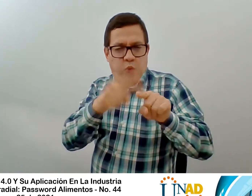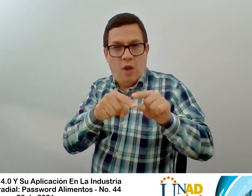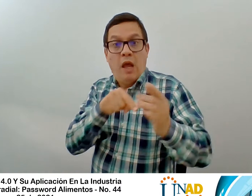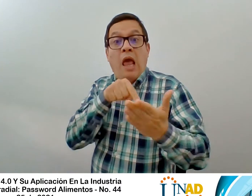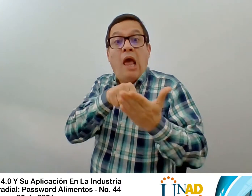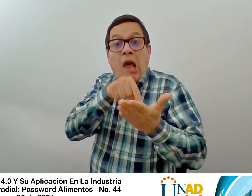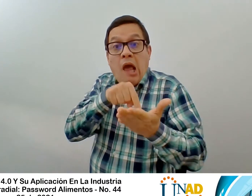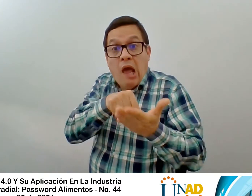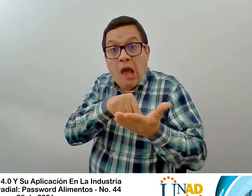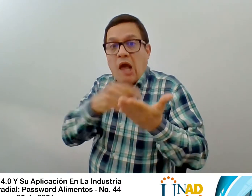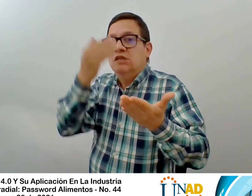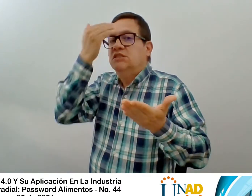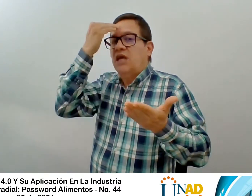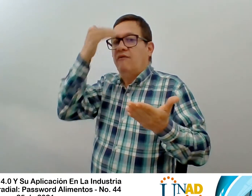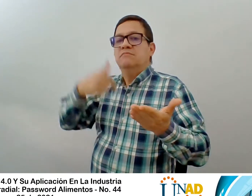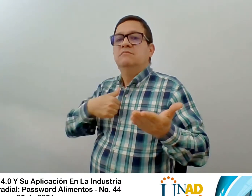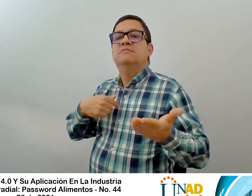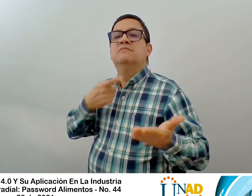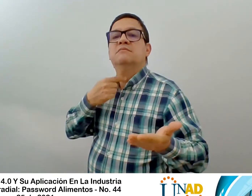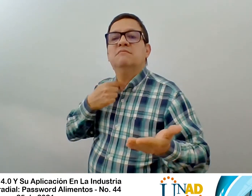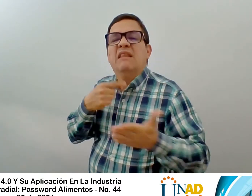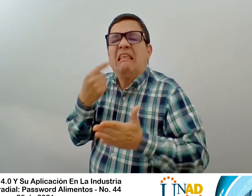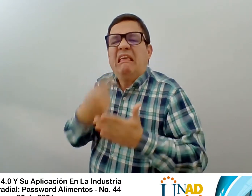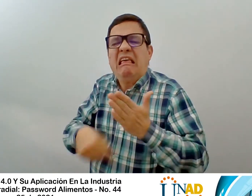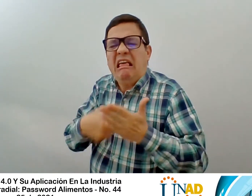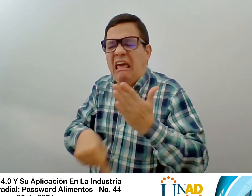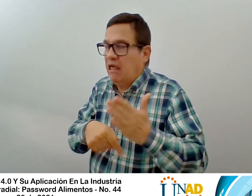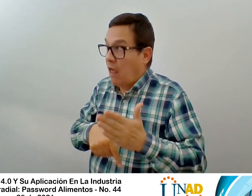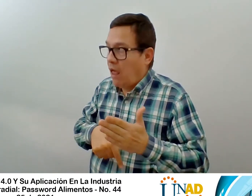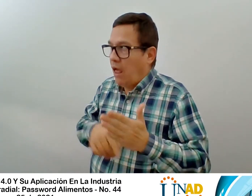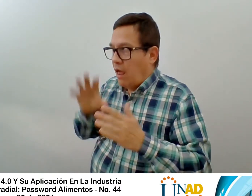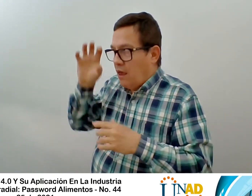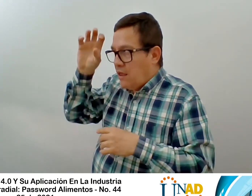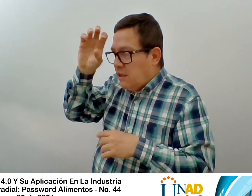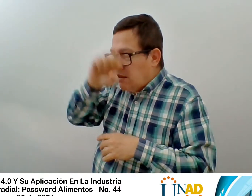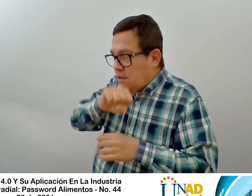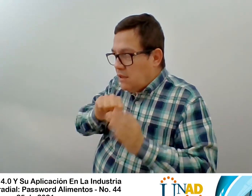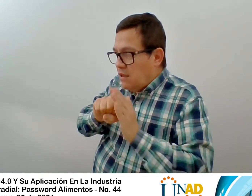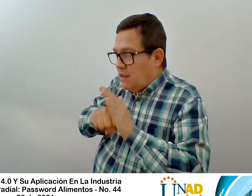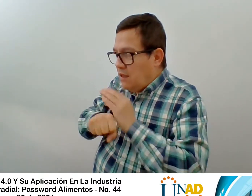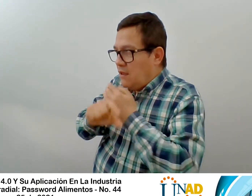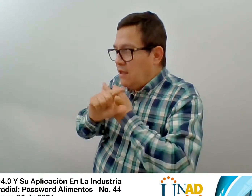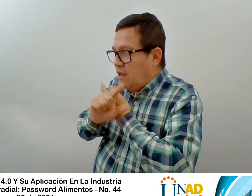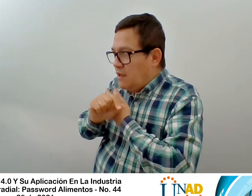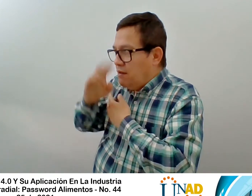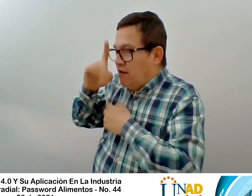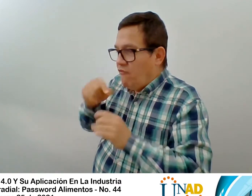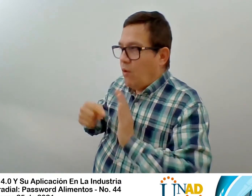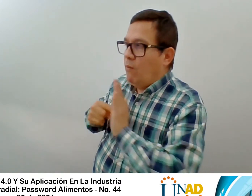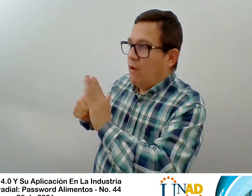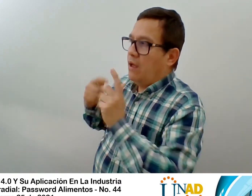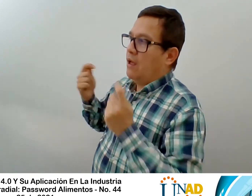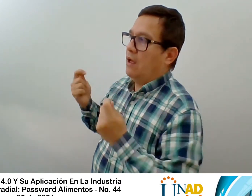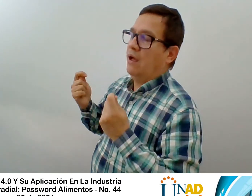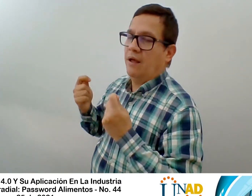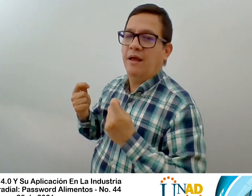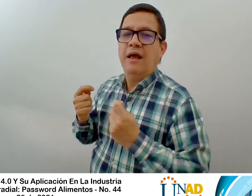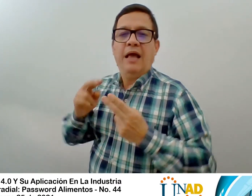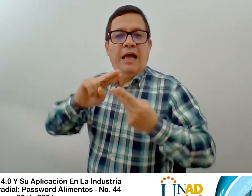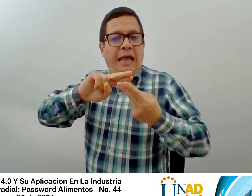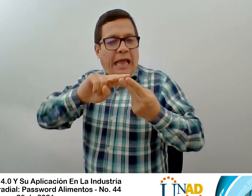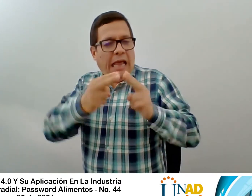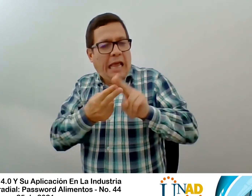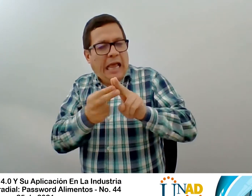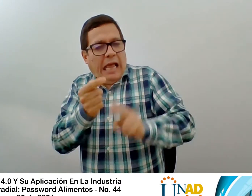a través de nuestros gustos nos perfilan y saben a qué tipo de población pertenecemos y qué nos pueden ofrecer. Algo así se podría